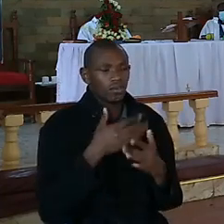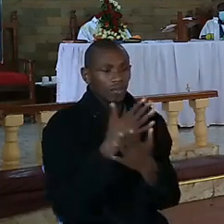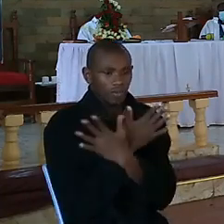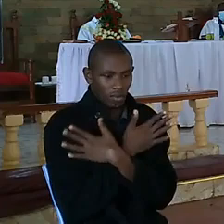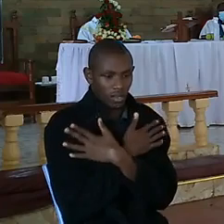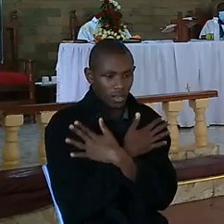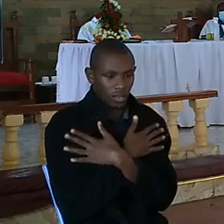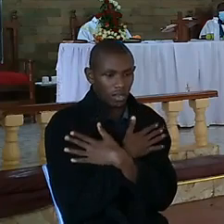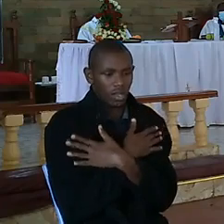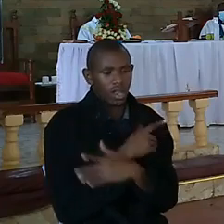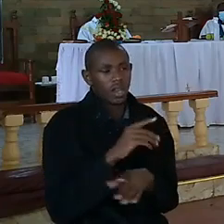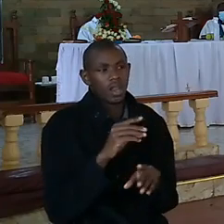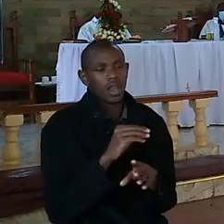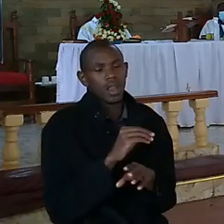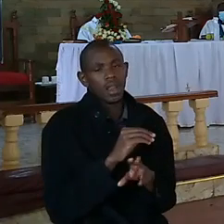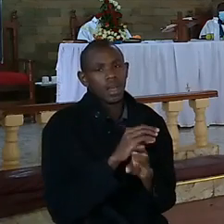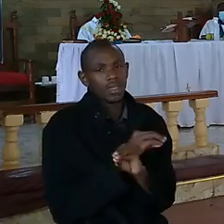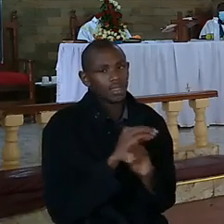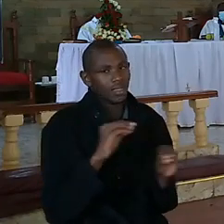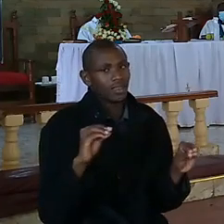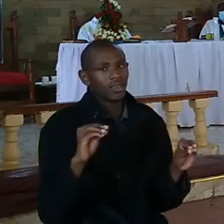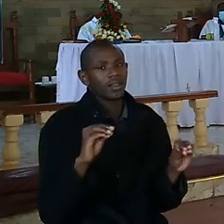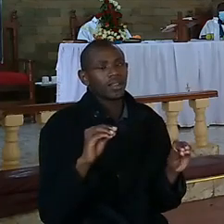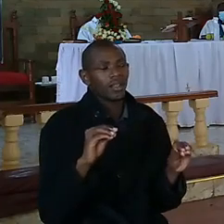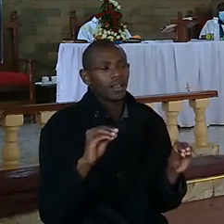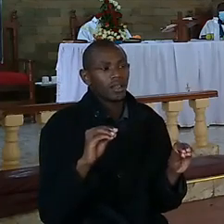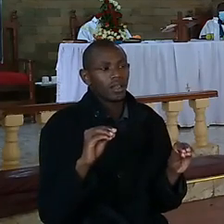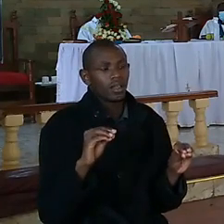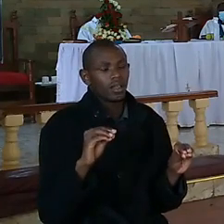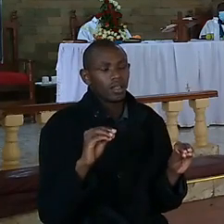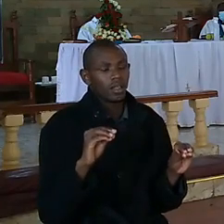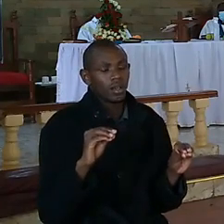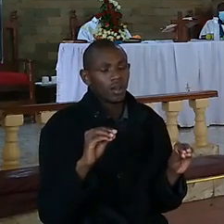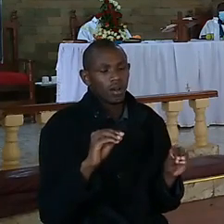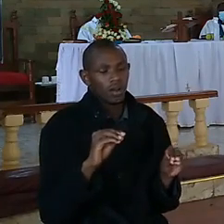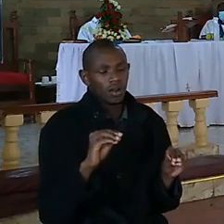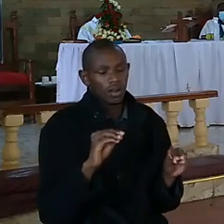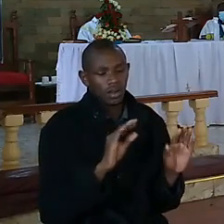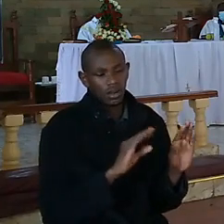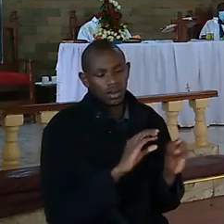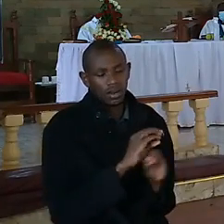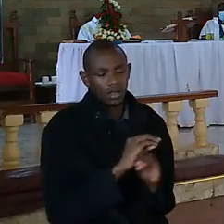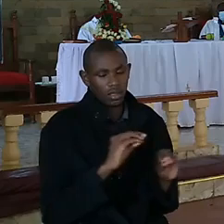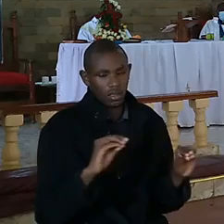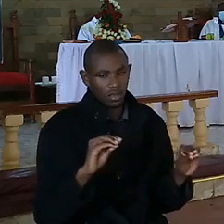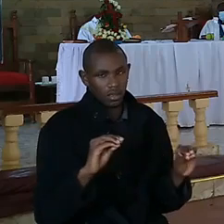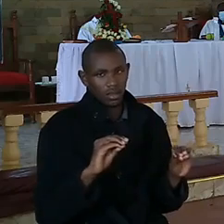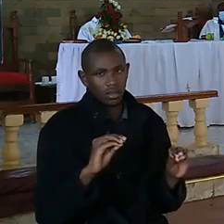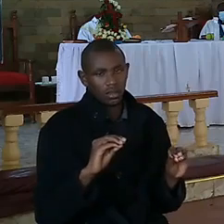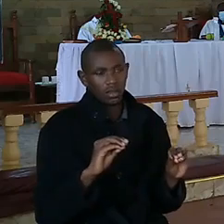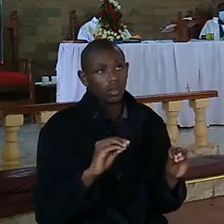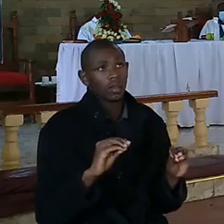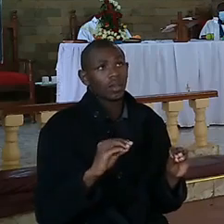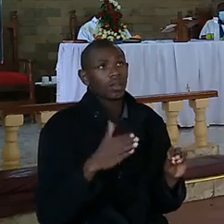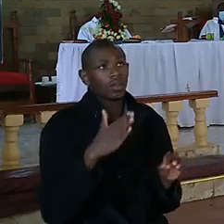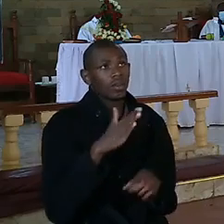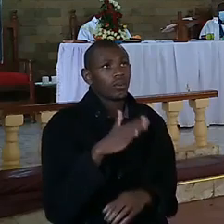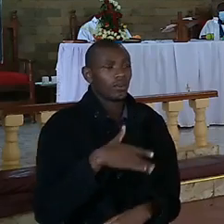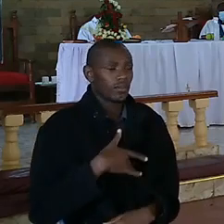gutiri undu ona umwe umite ngai na thutha wa maundu maria turagerera thiini wa muturire ona hau uraigua ta yurikiire